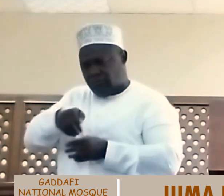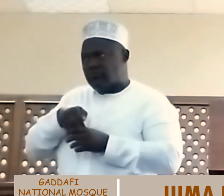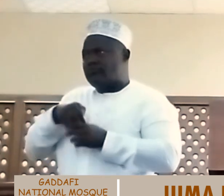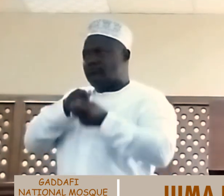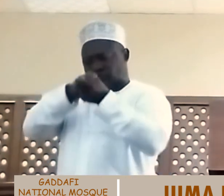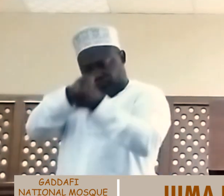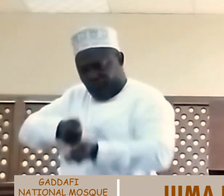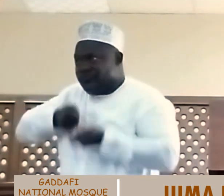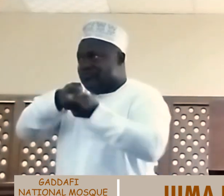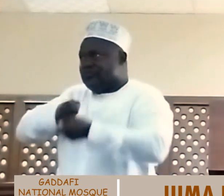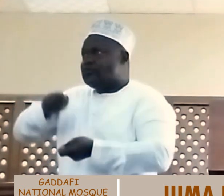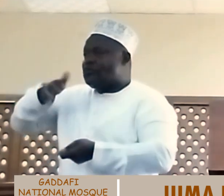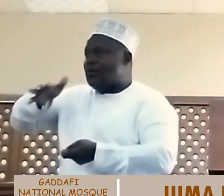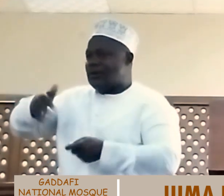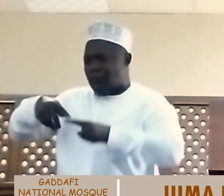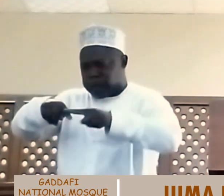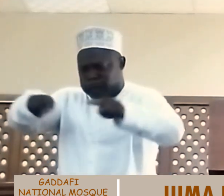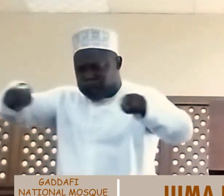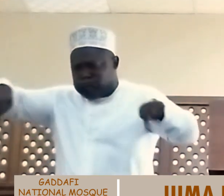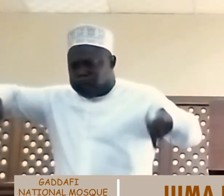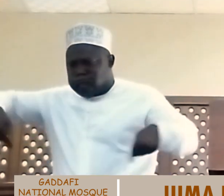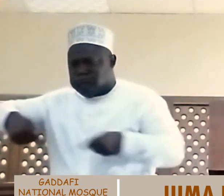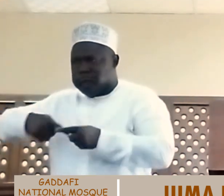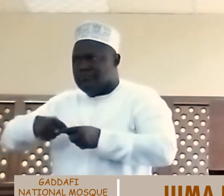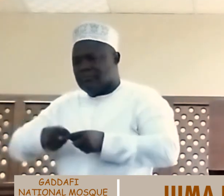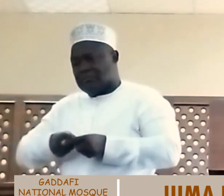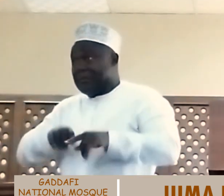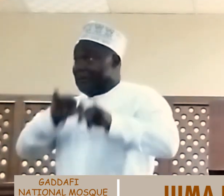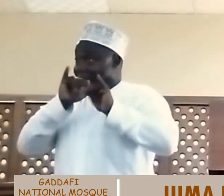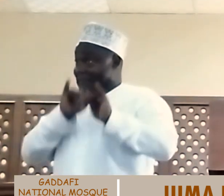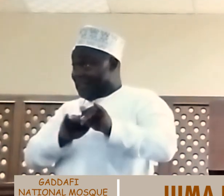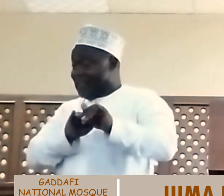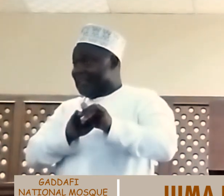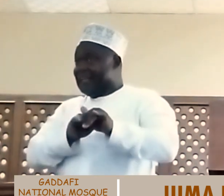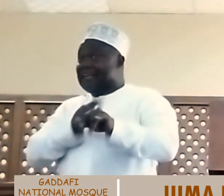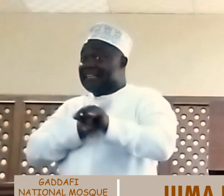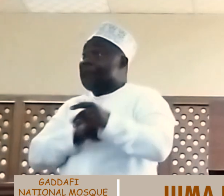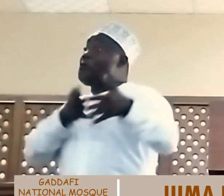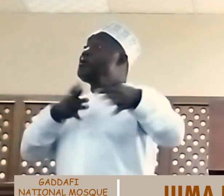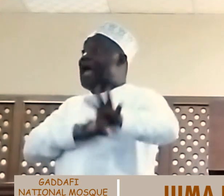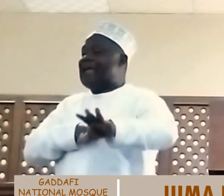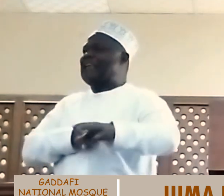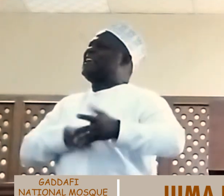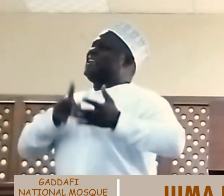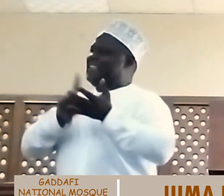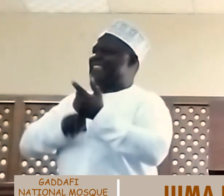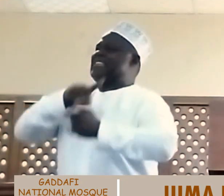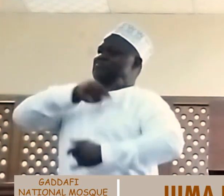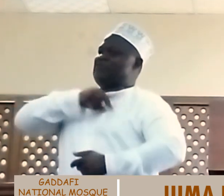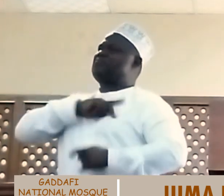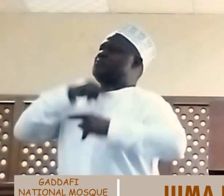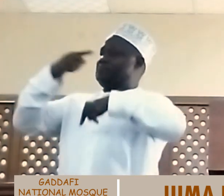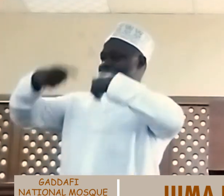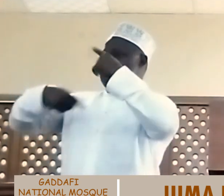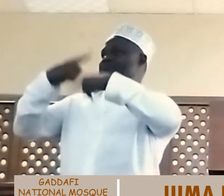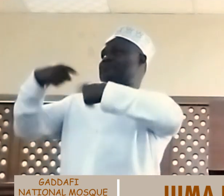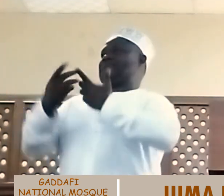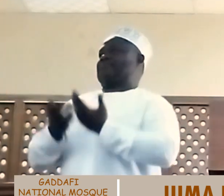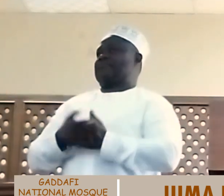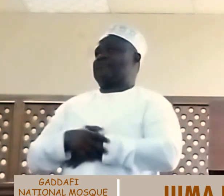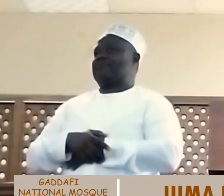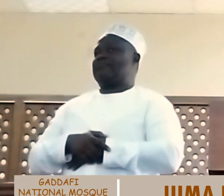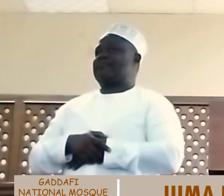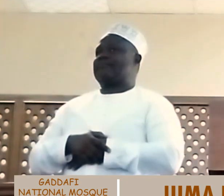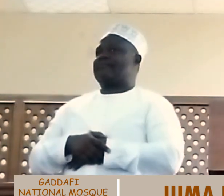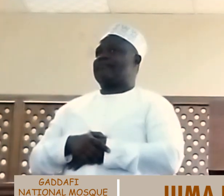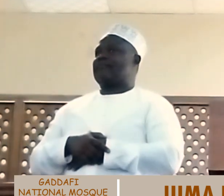mukono mukono, wasimayo oluzzi mukono mukono n'oluleka, newe oba wafa osigala okyalufunamu empeera. Augarasa